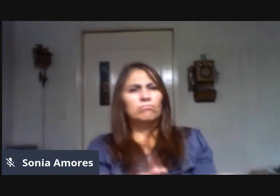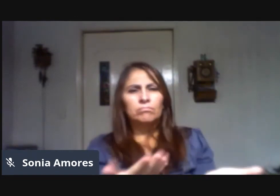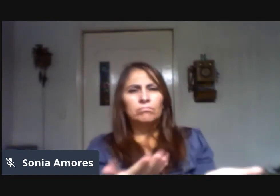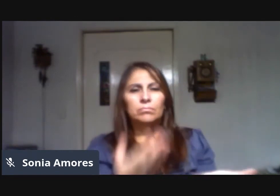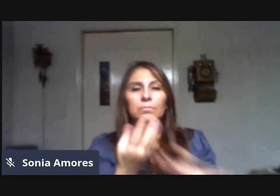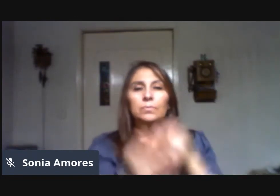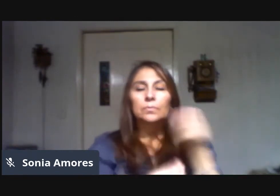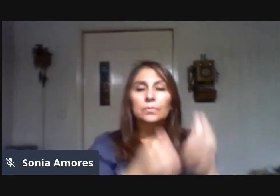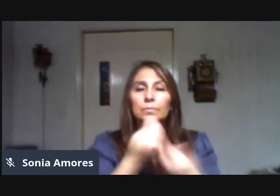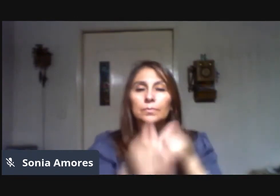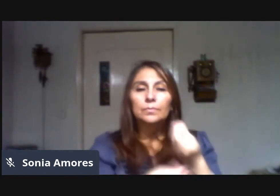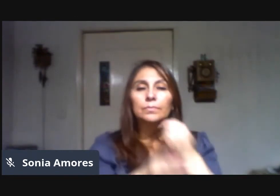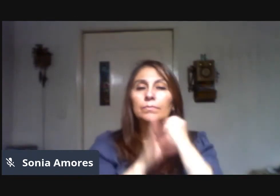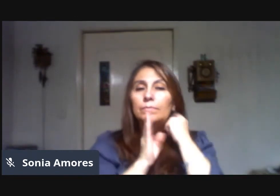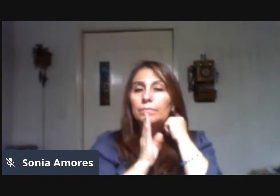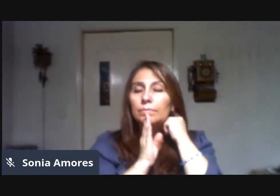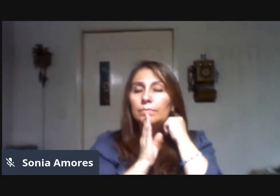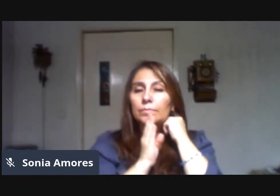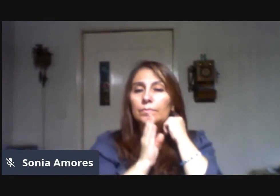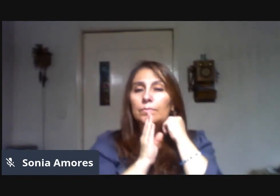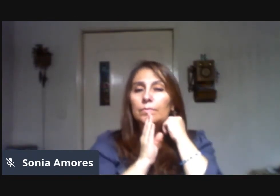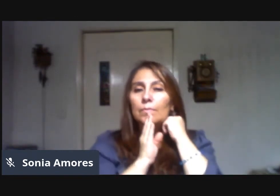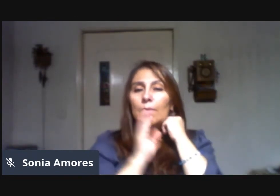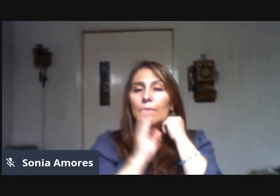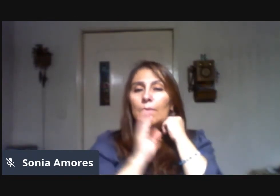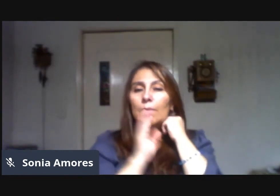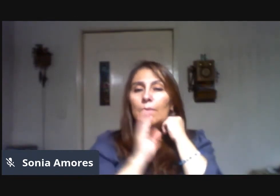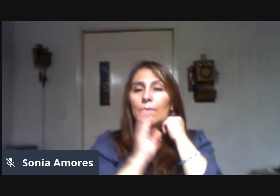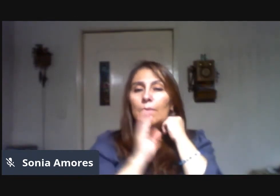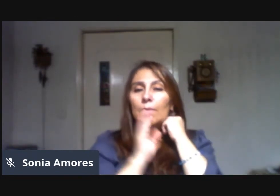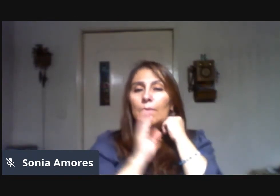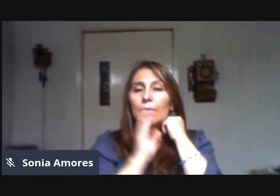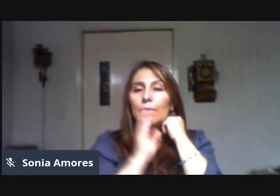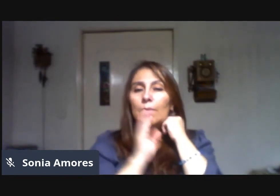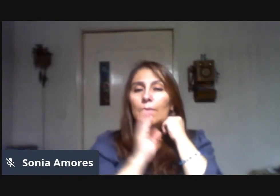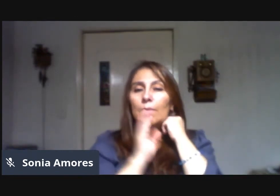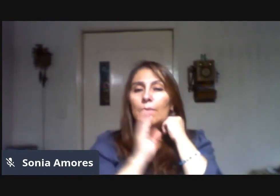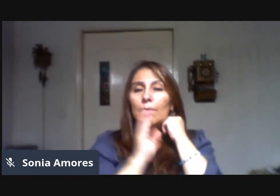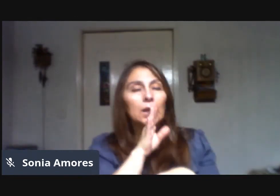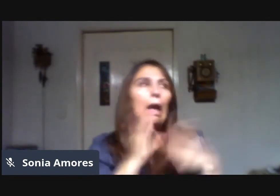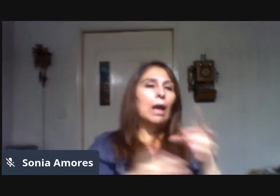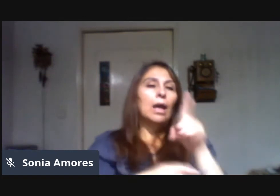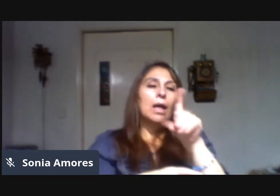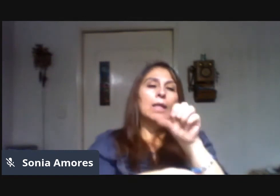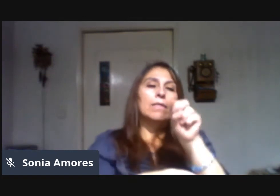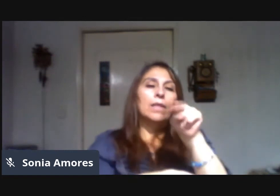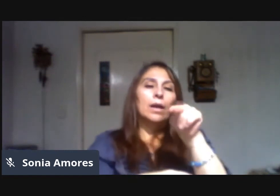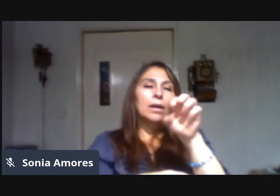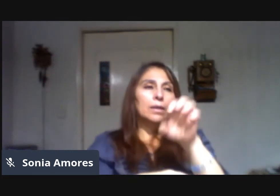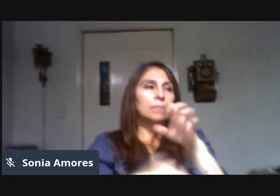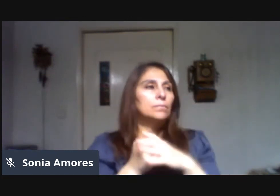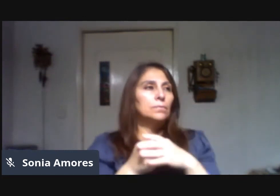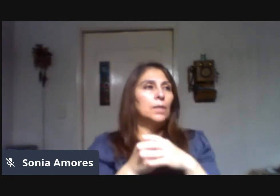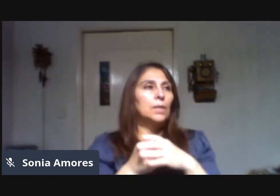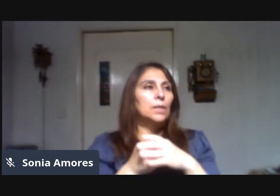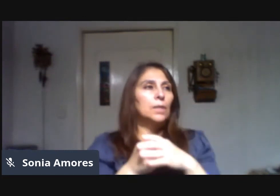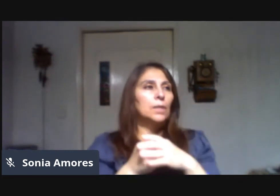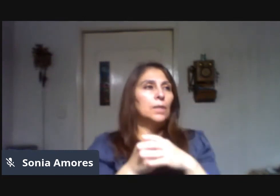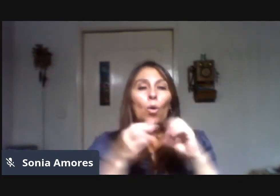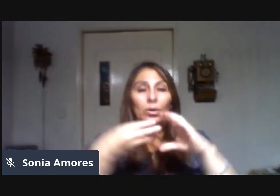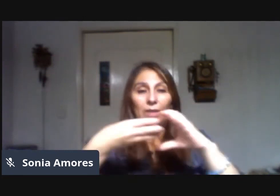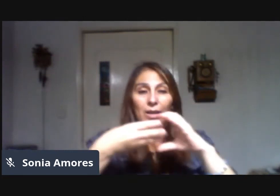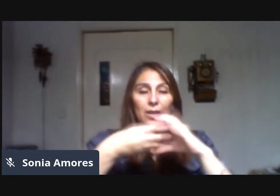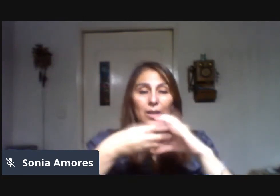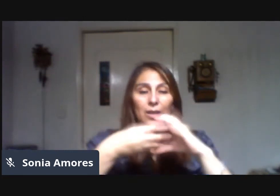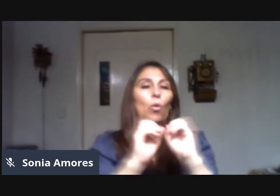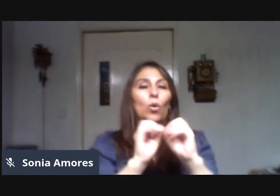de una priorización que es del DANE y que es de integración social. Pero yo